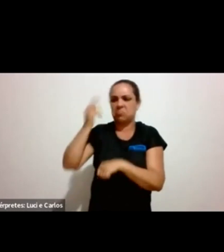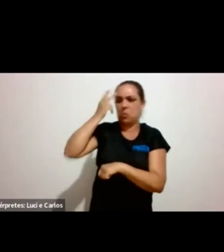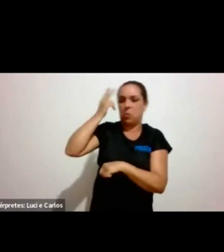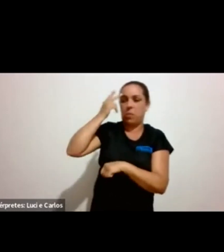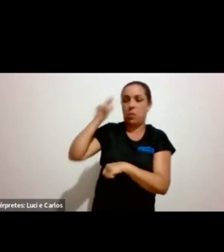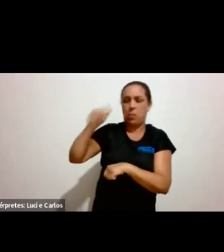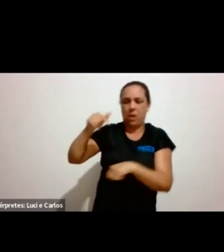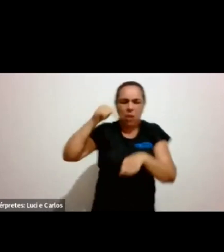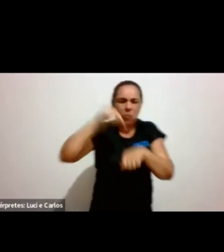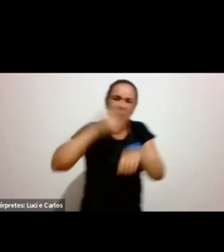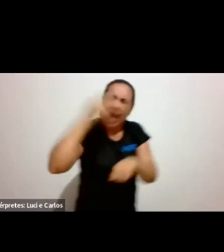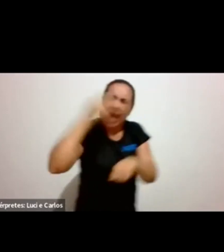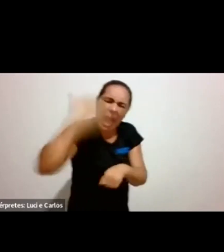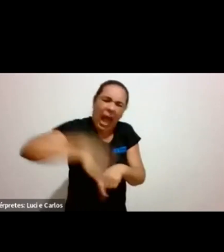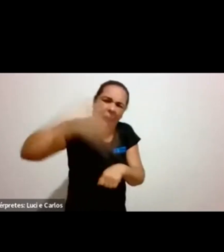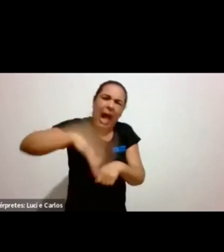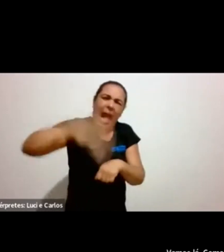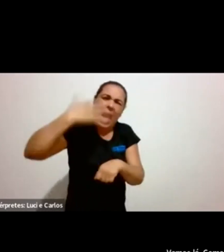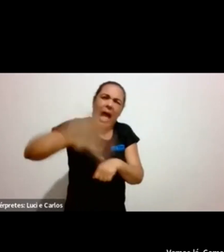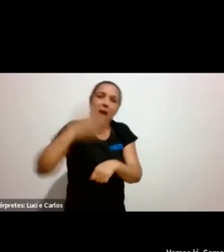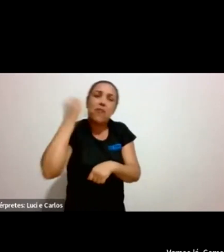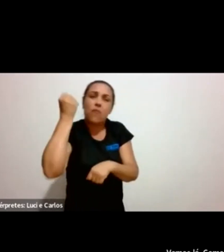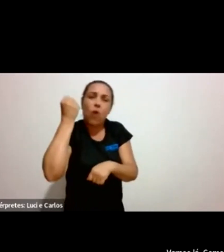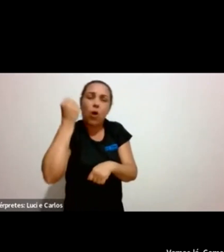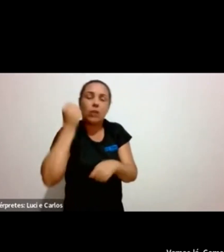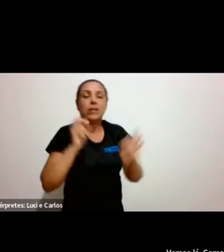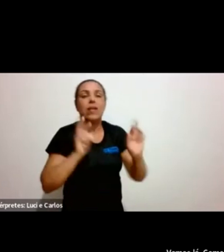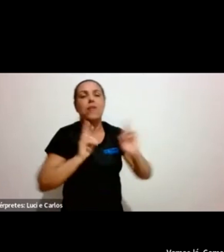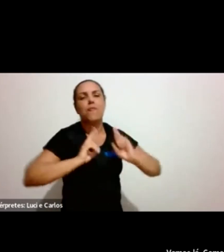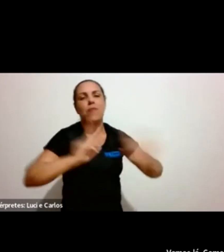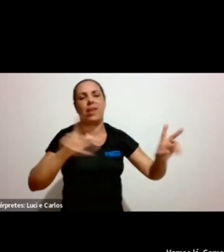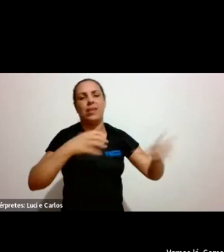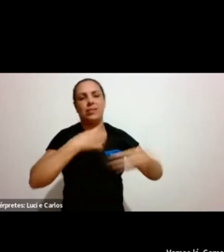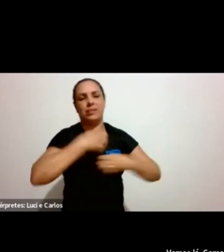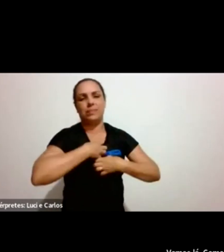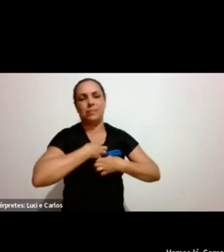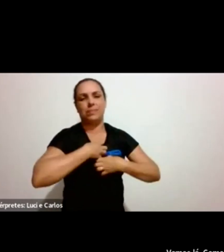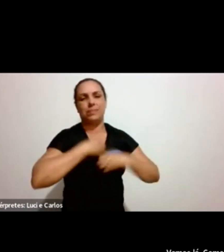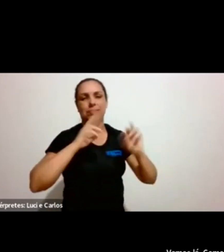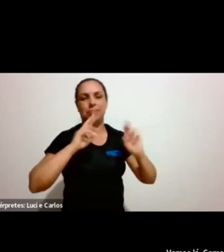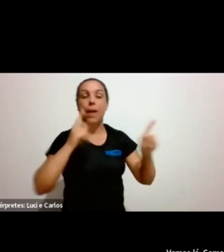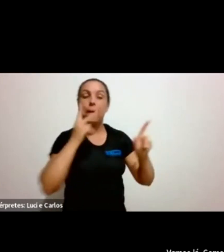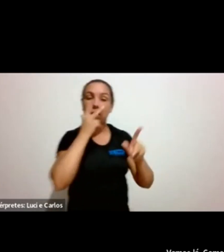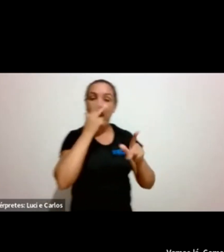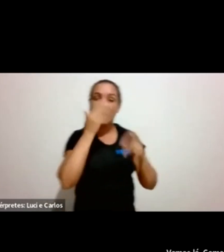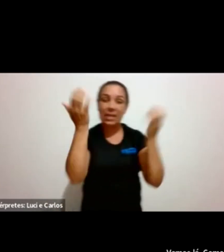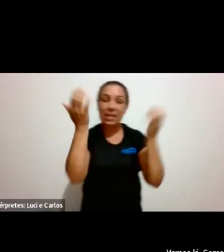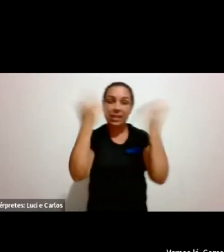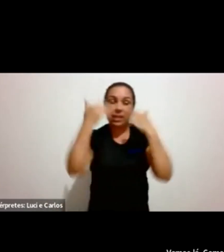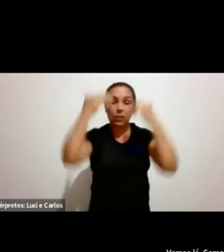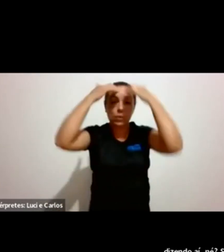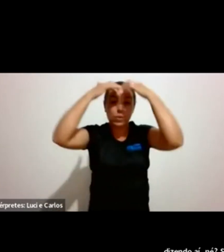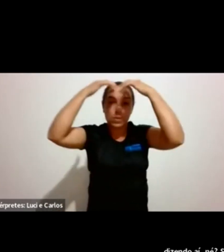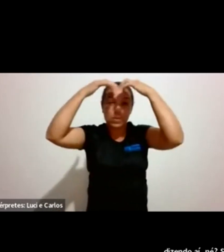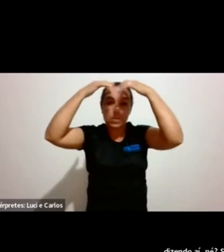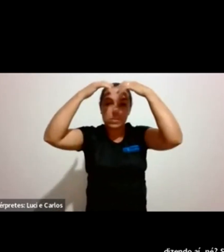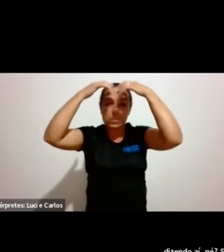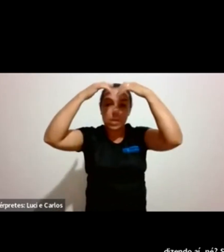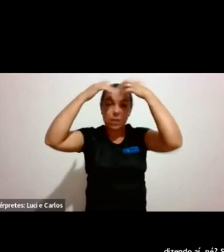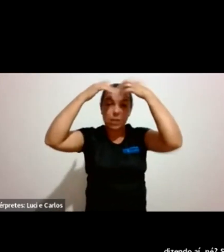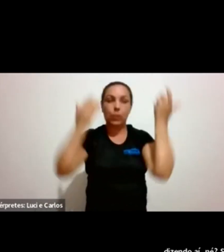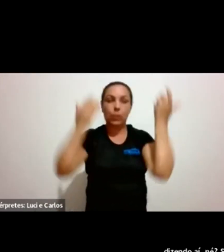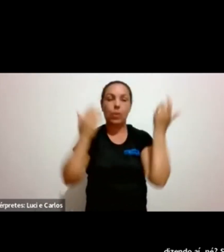assim? O que é isso que você está dizendo aí, né? Seria como se o cérebro da pessoa interpretasse de